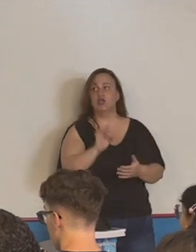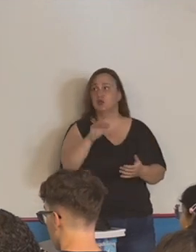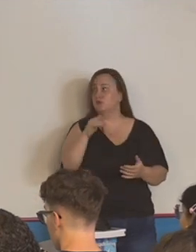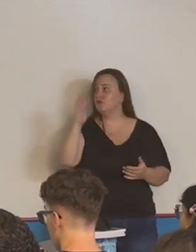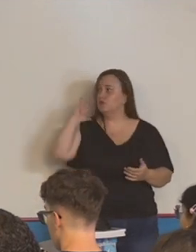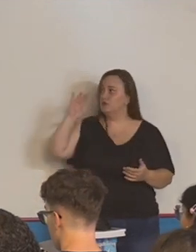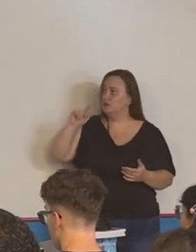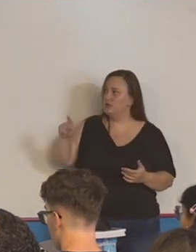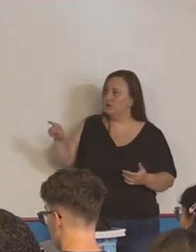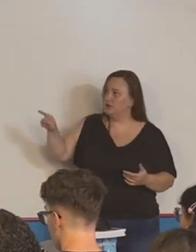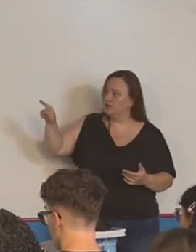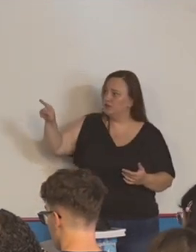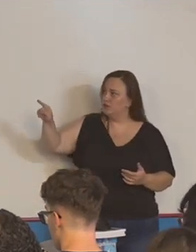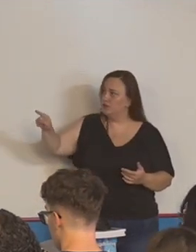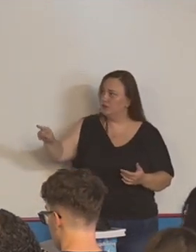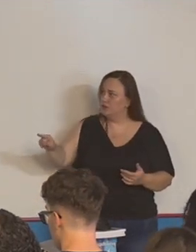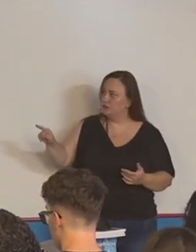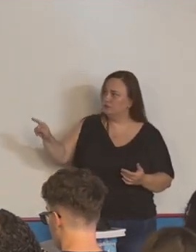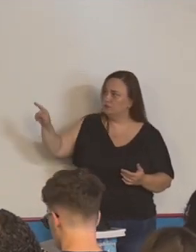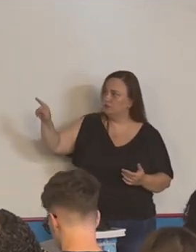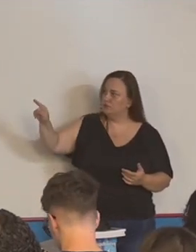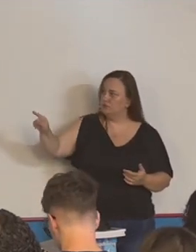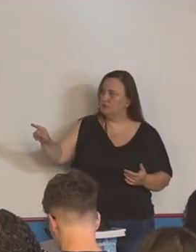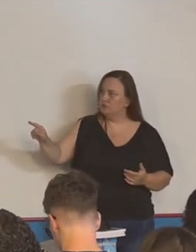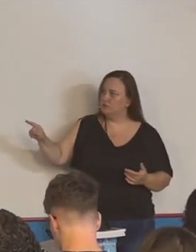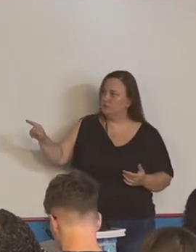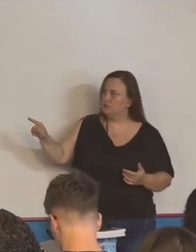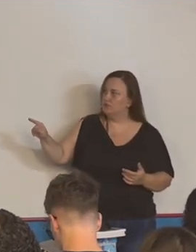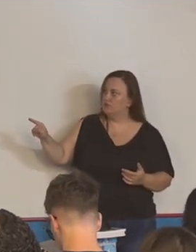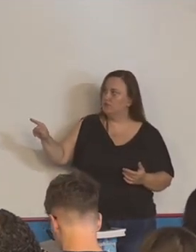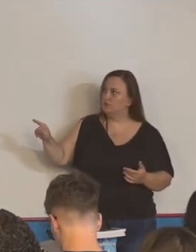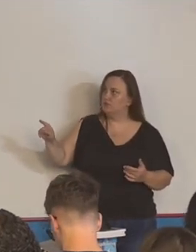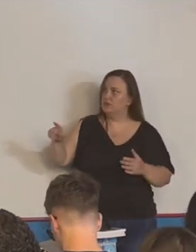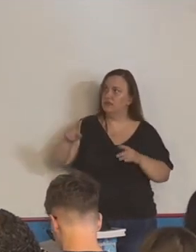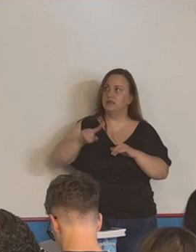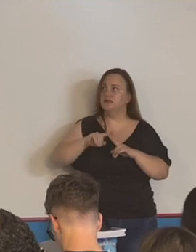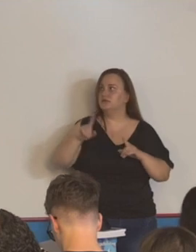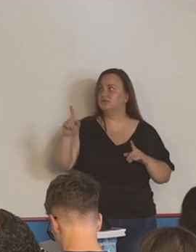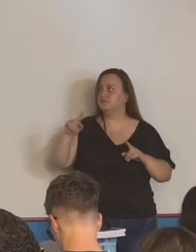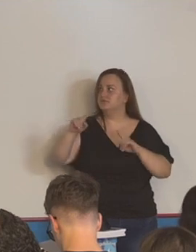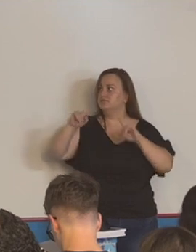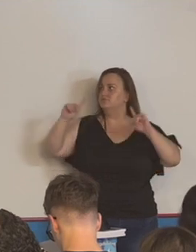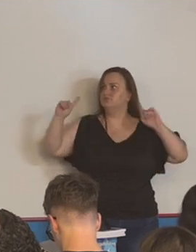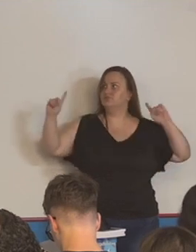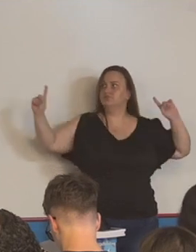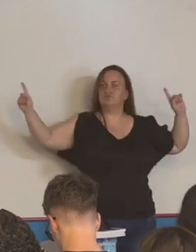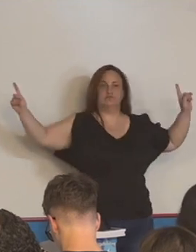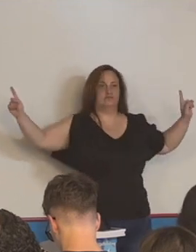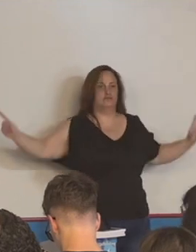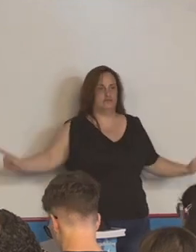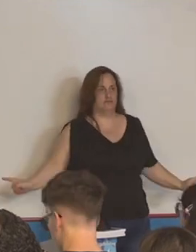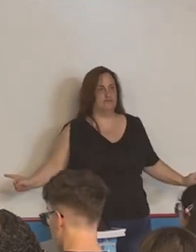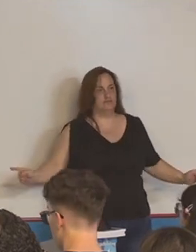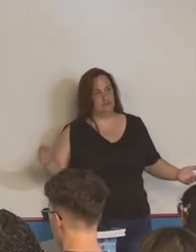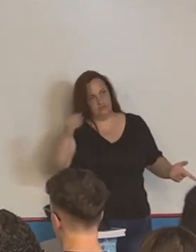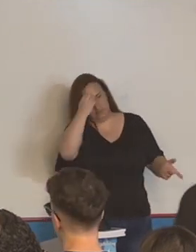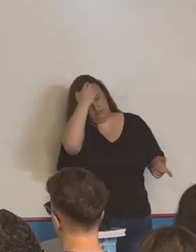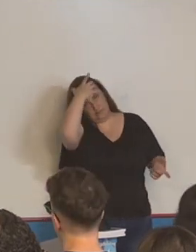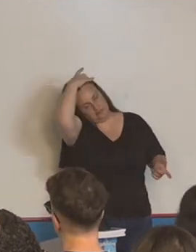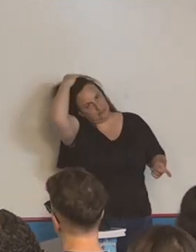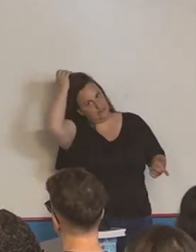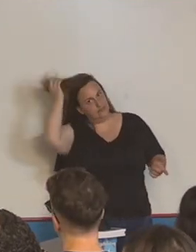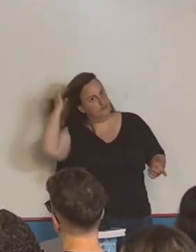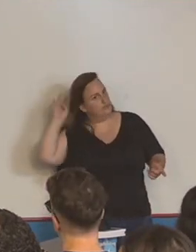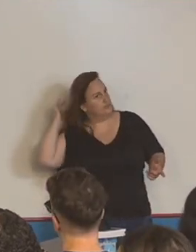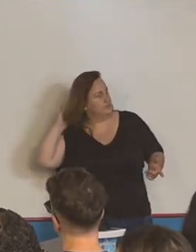tamanho dessa tela, né? Porque esse detalhe está aqui, ó. Entendeu? Então essa tela ela ocuparia, né, quase que essa parede